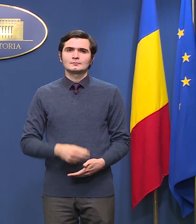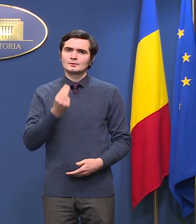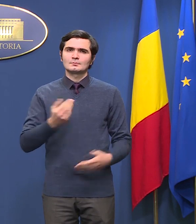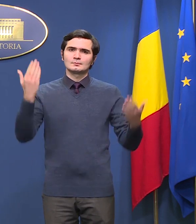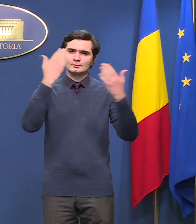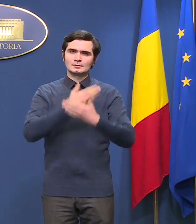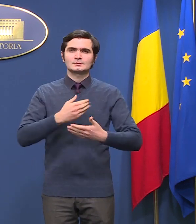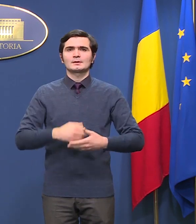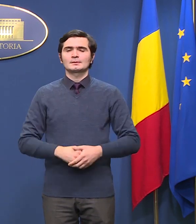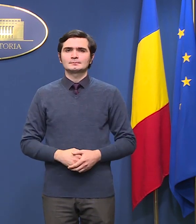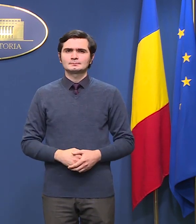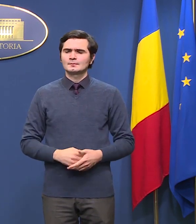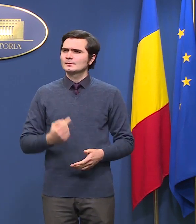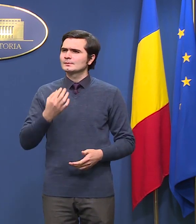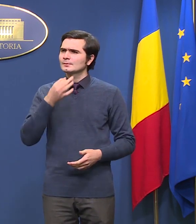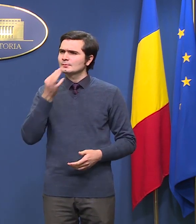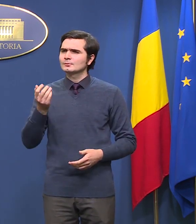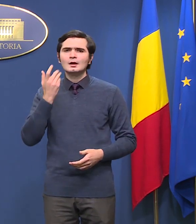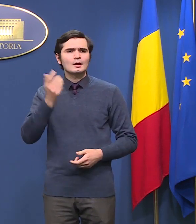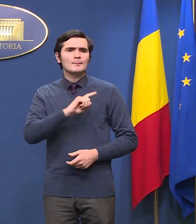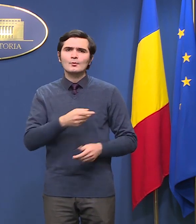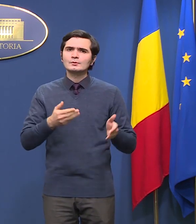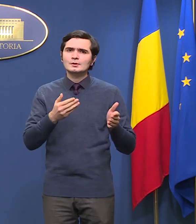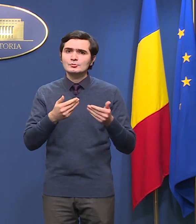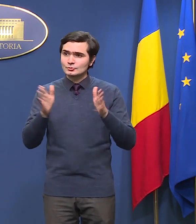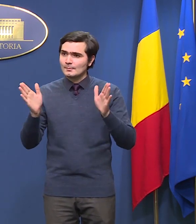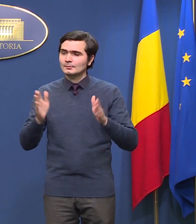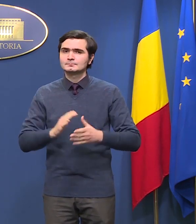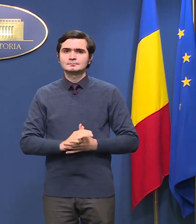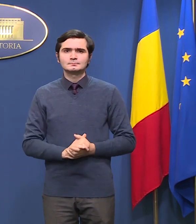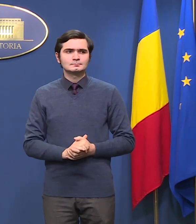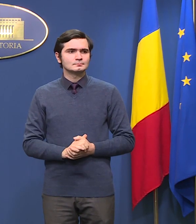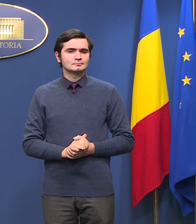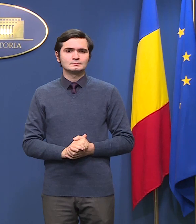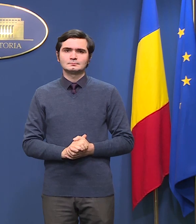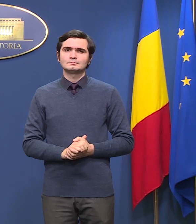Bună seara, să-mi spuneți când pot să încep.